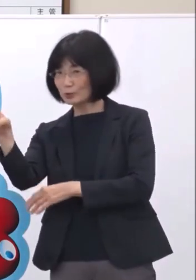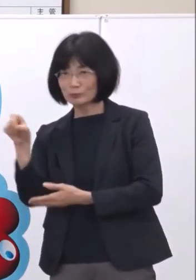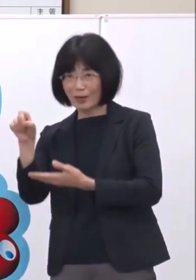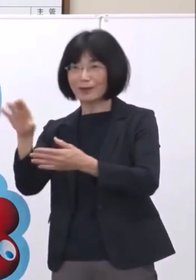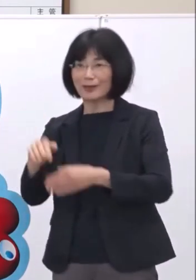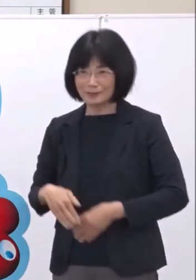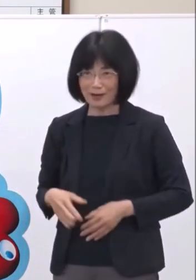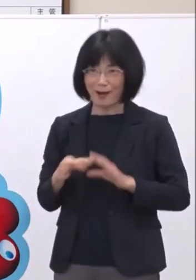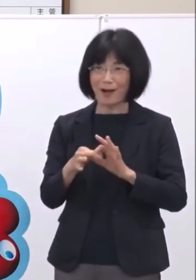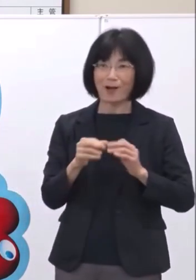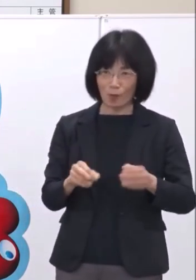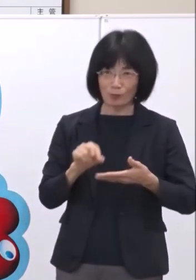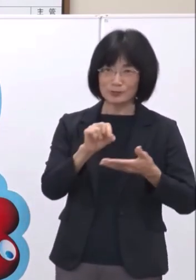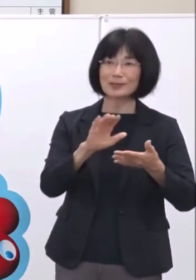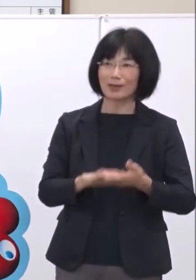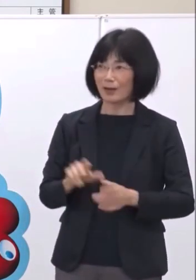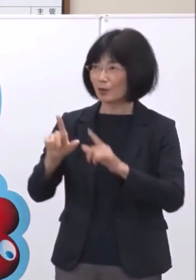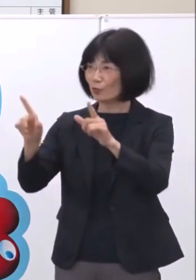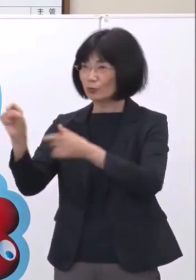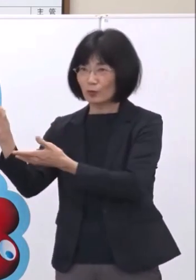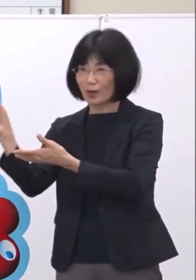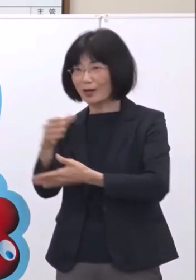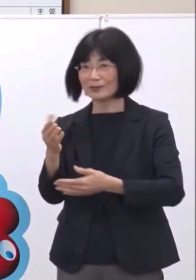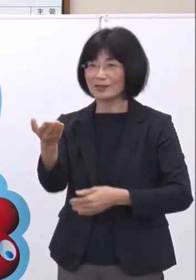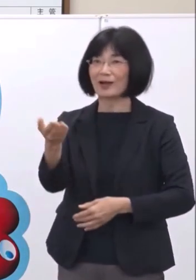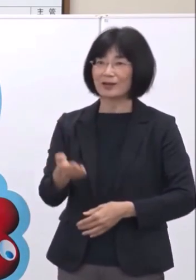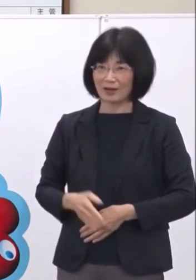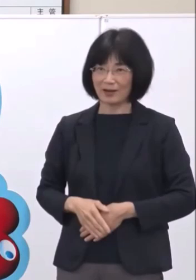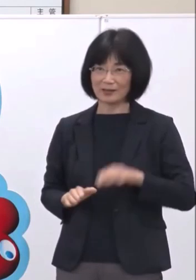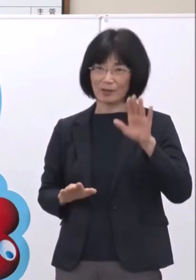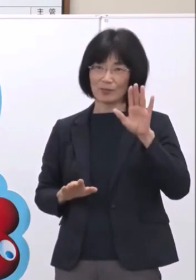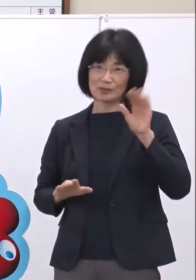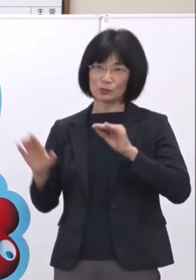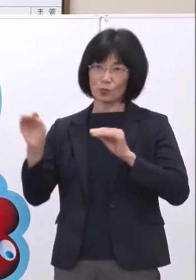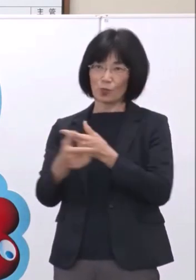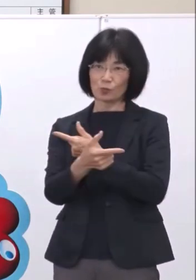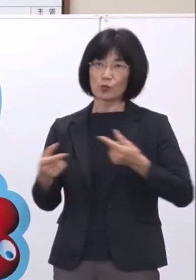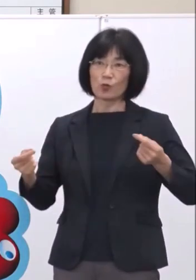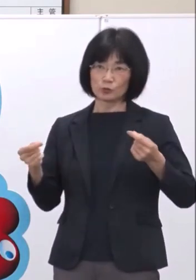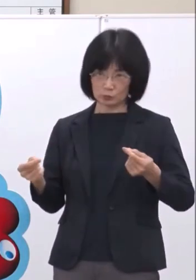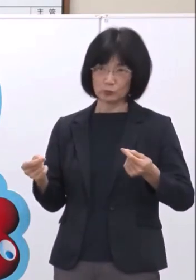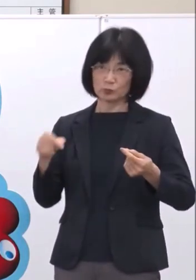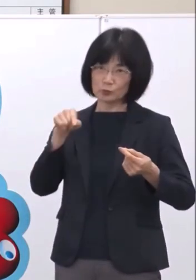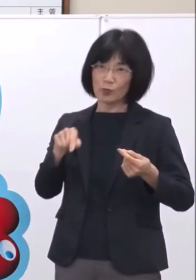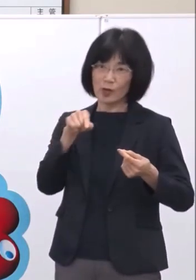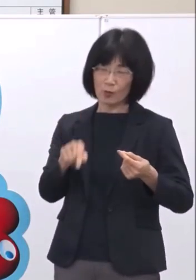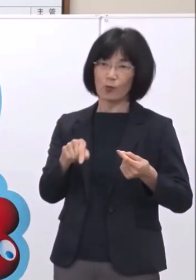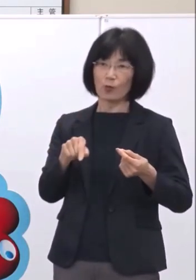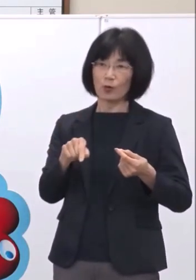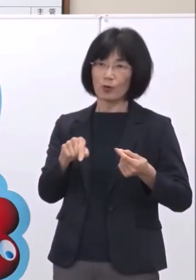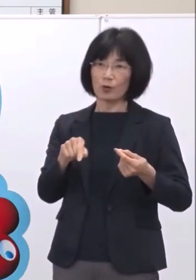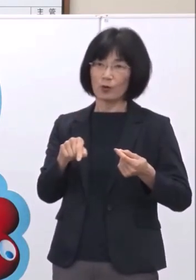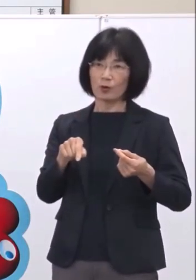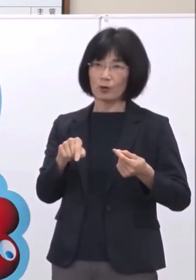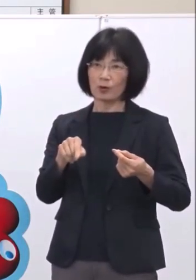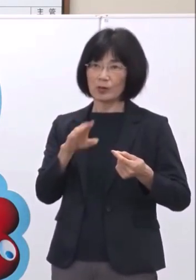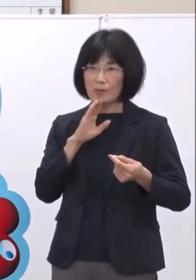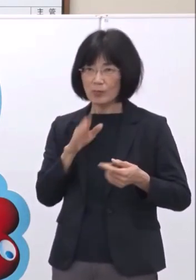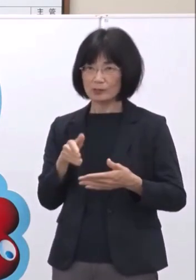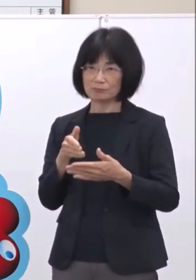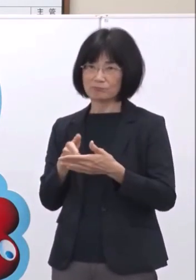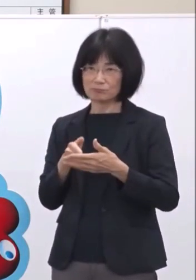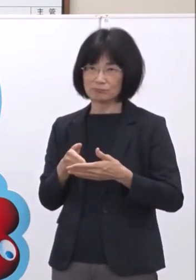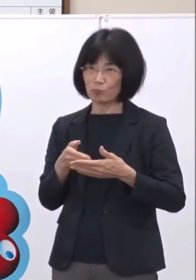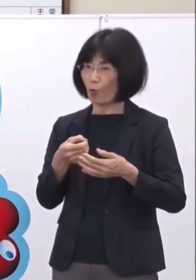とか、その東京で出したんかとかなってしまうわけですよ。だからちょっと情報共有をちょっとこう滞ってしまいかねない